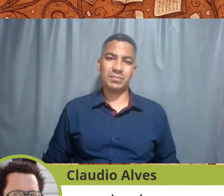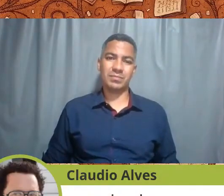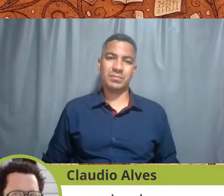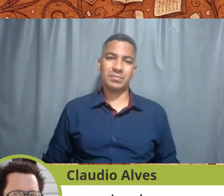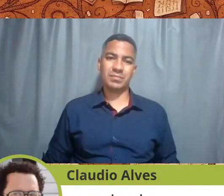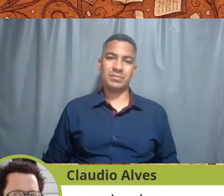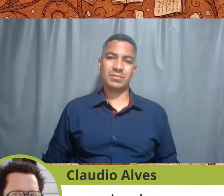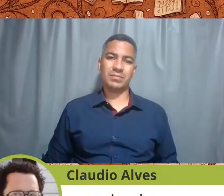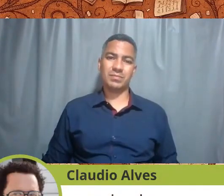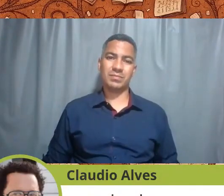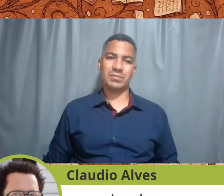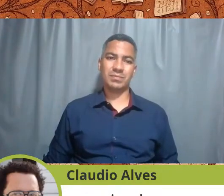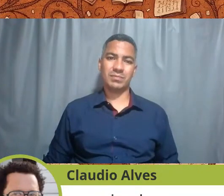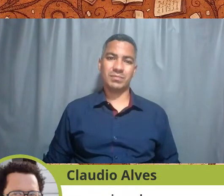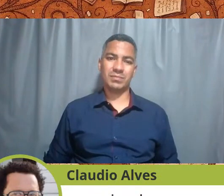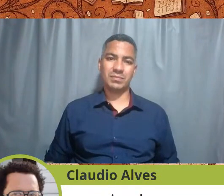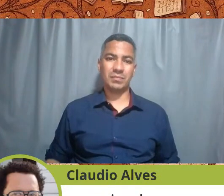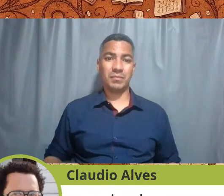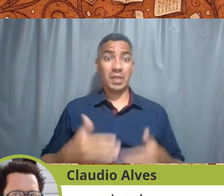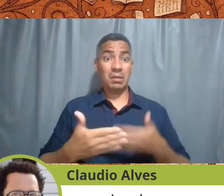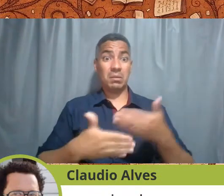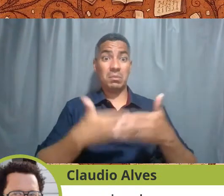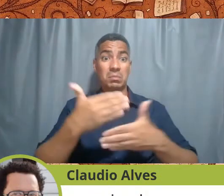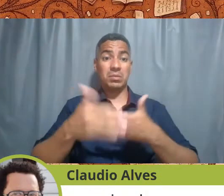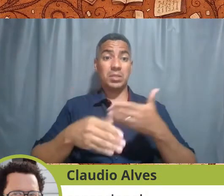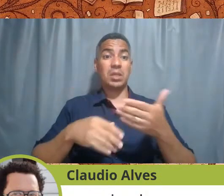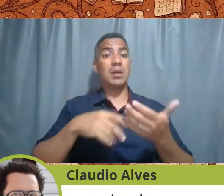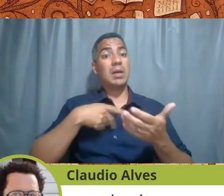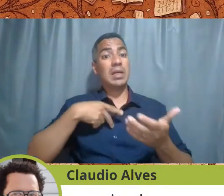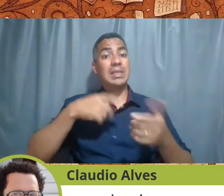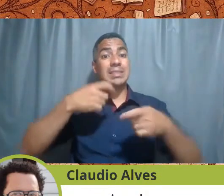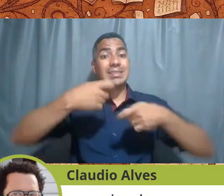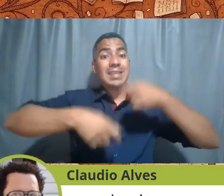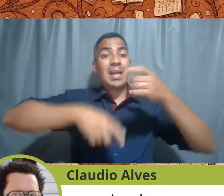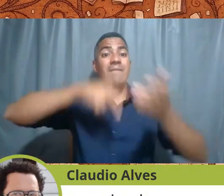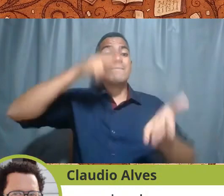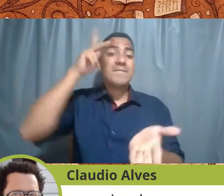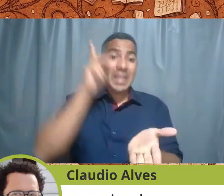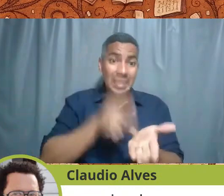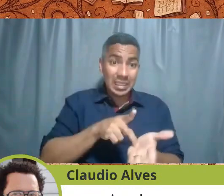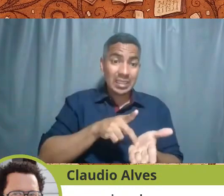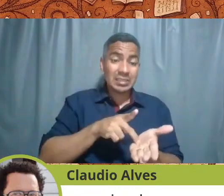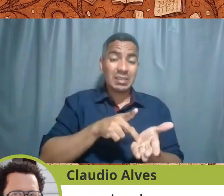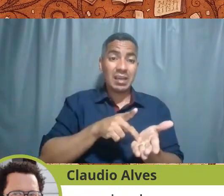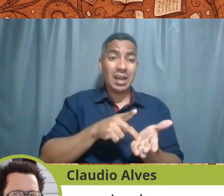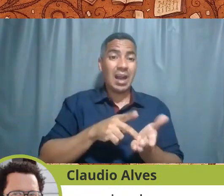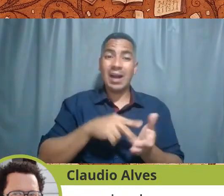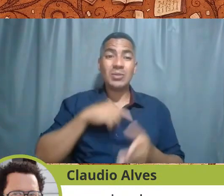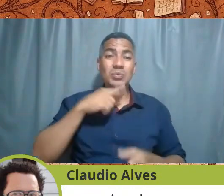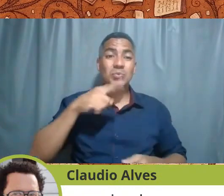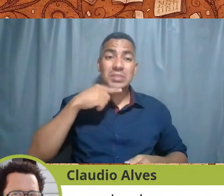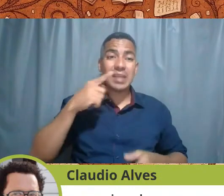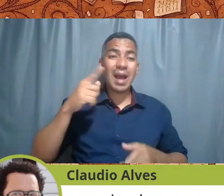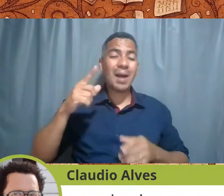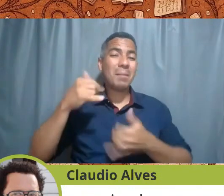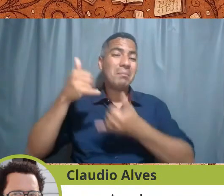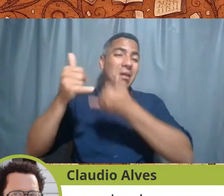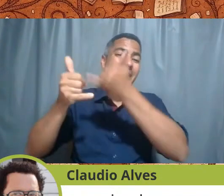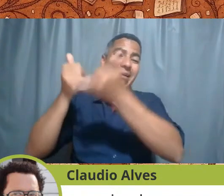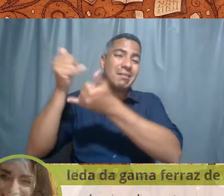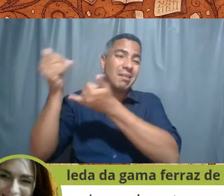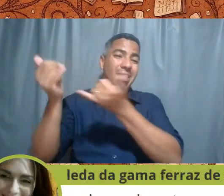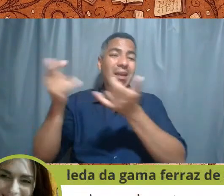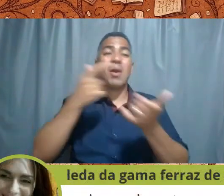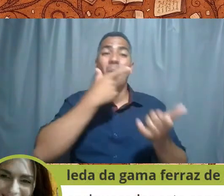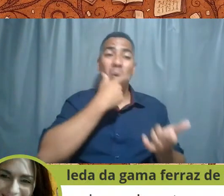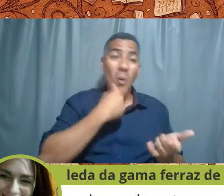não tem lugar mais para firulas em relação a brincar se você é homem ou você é